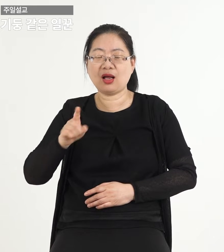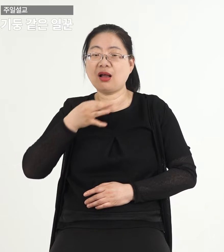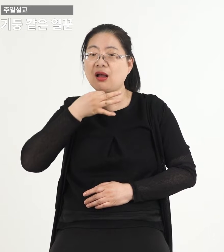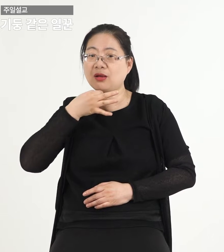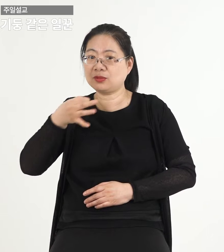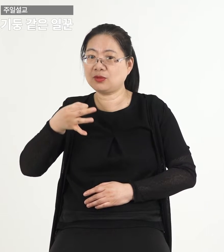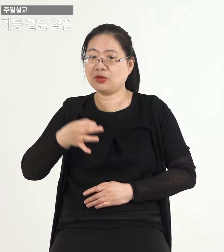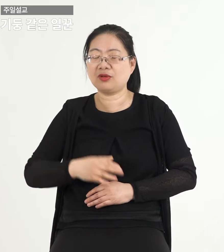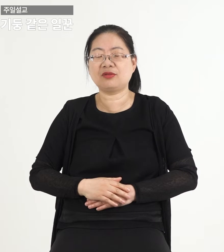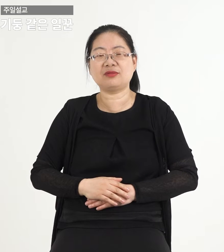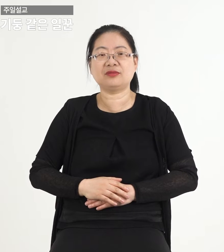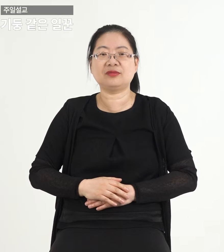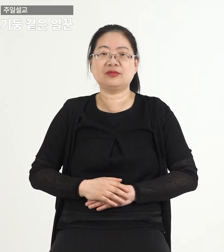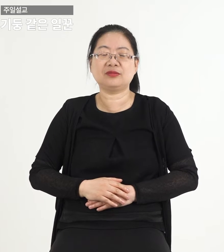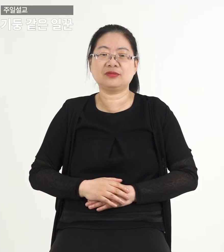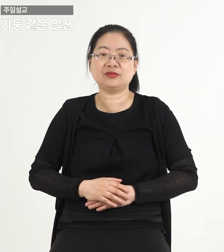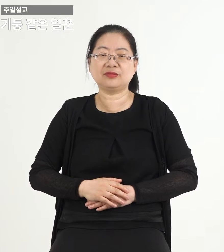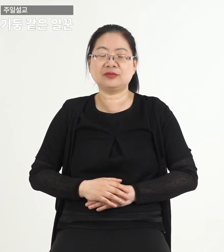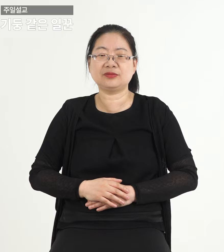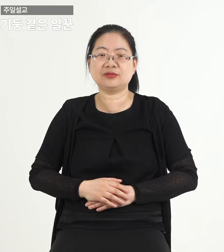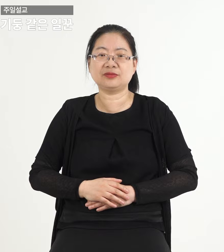사람들이